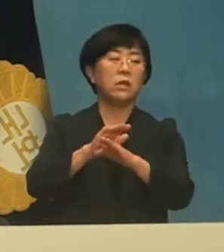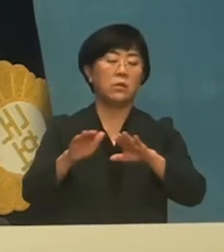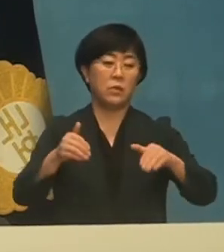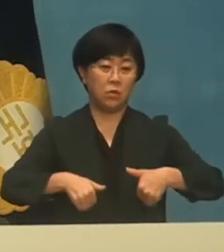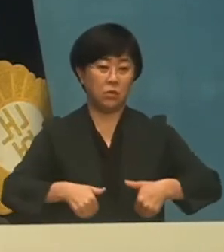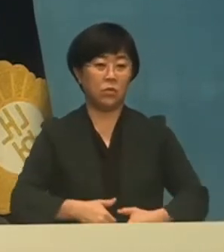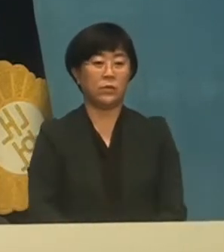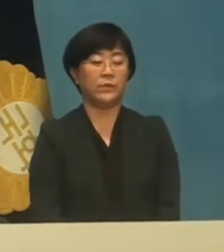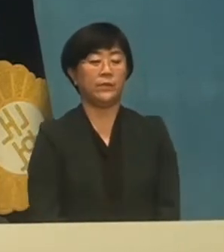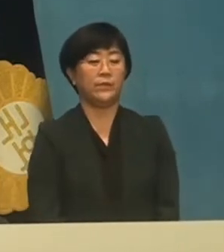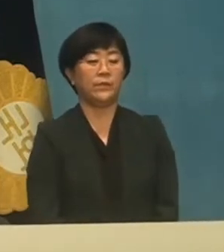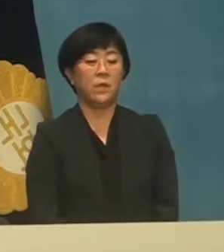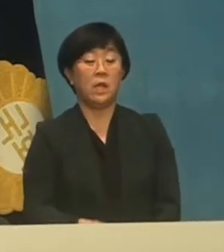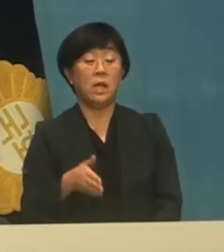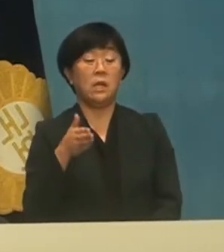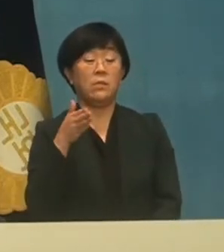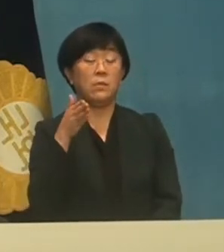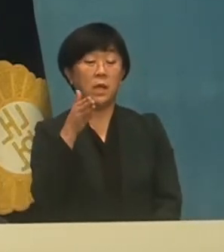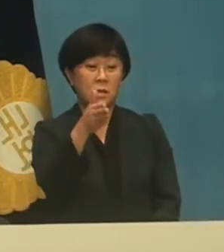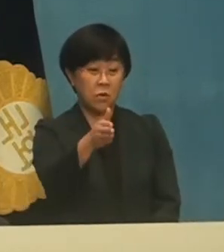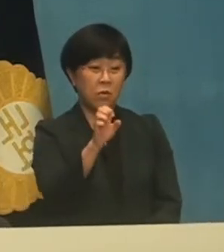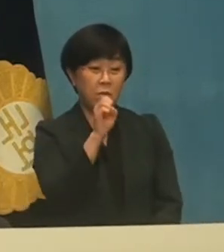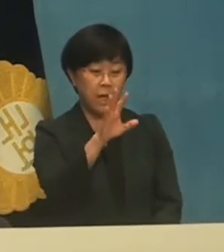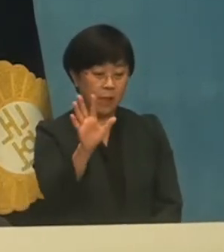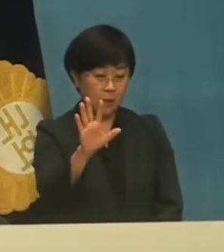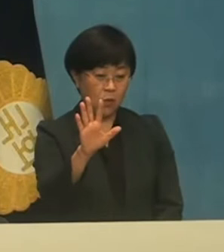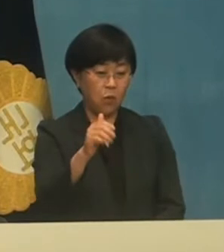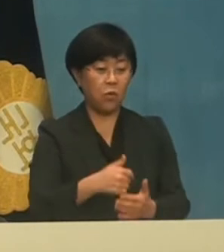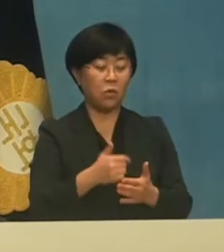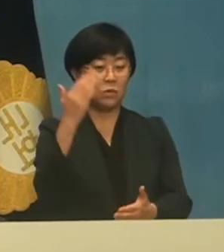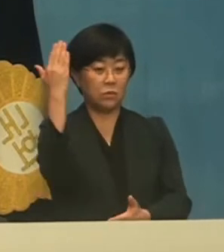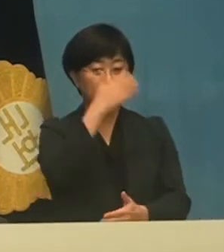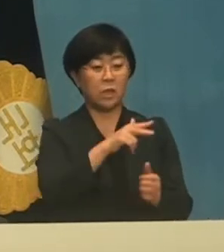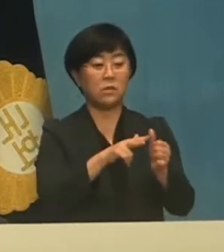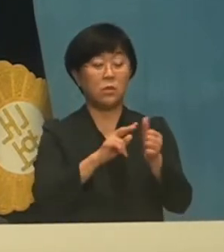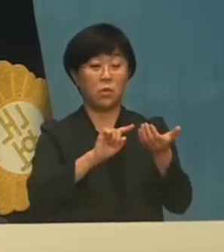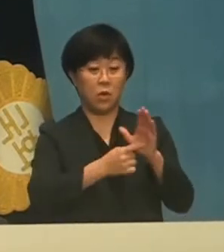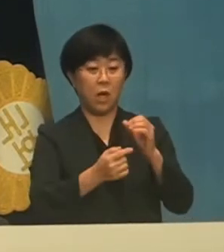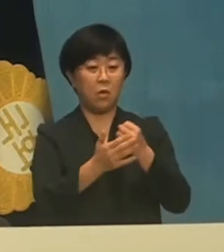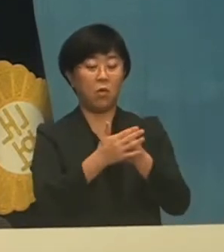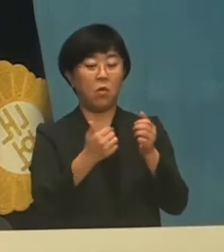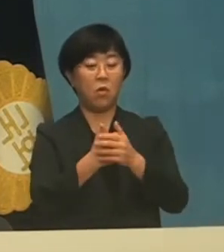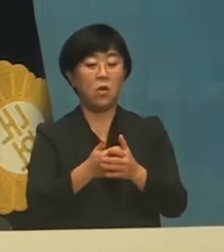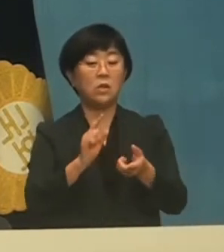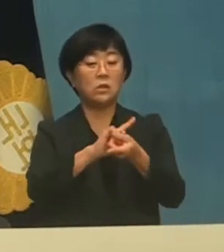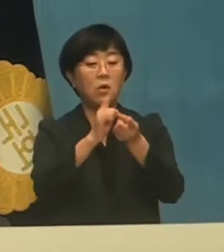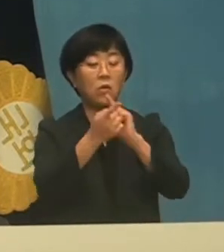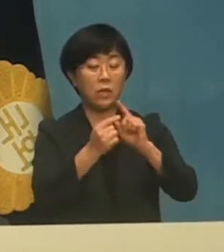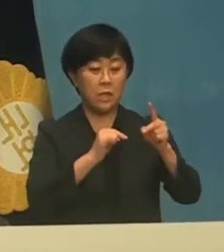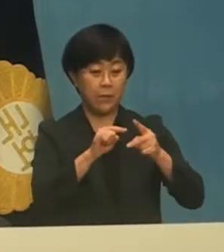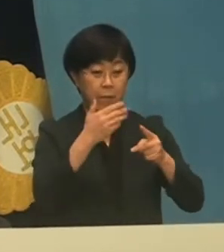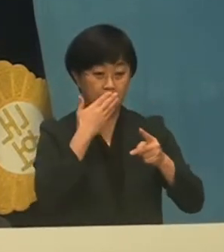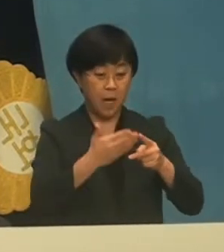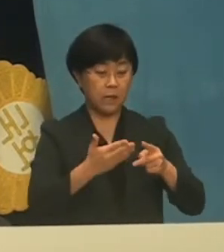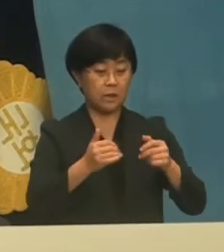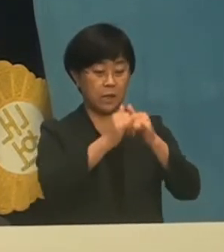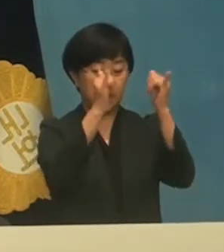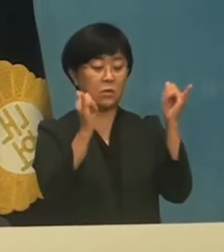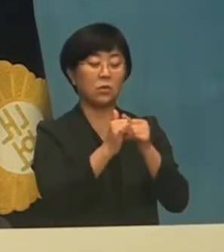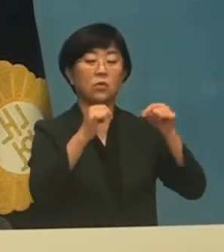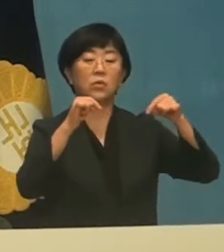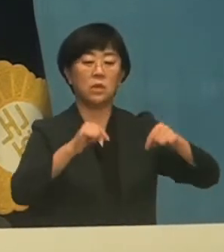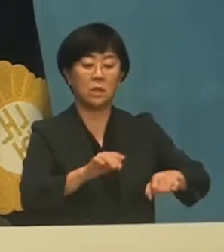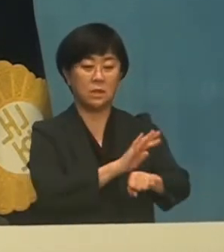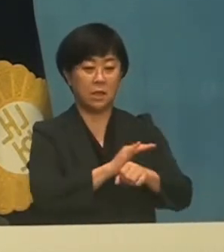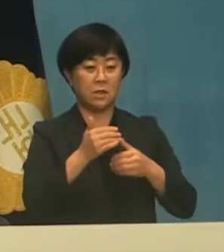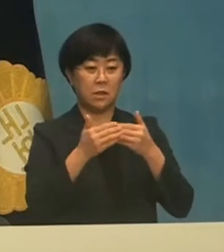합니다. 일반적인 소통이 아니라 투명한 정보 공개를 통한 이해 당사자들의 사회적 논의가 제대로 진행될